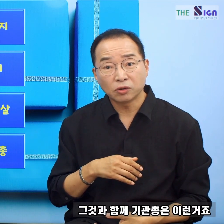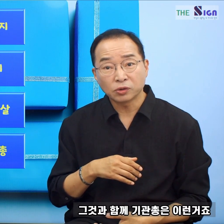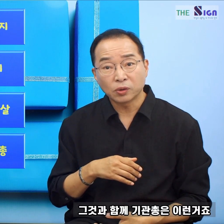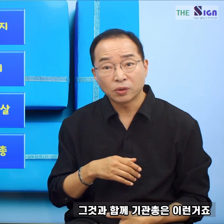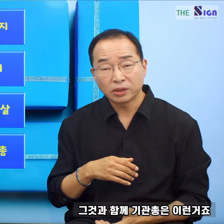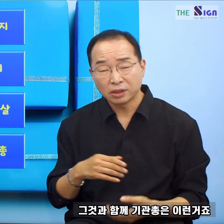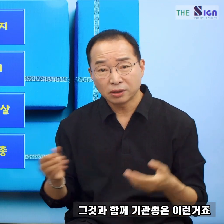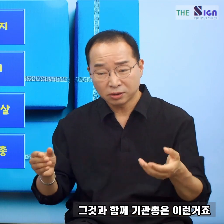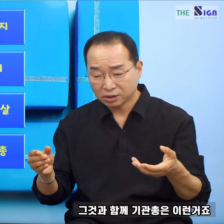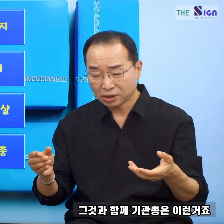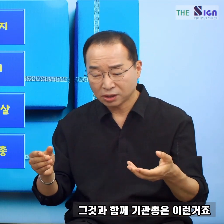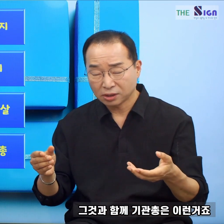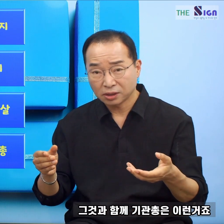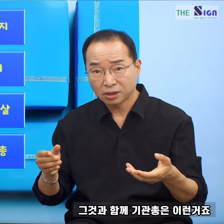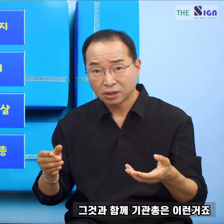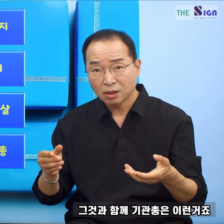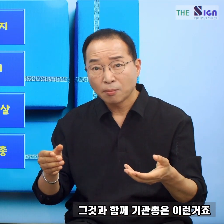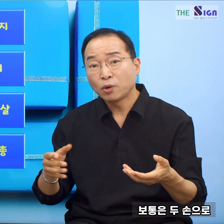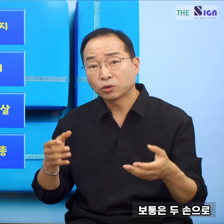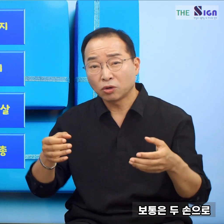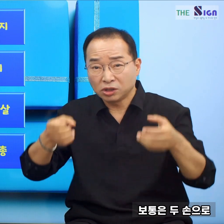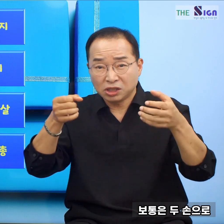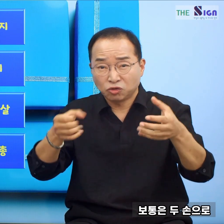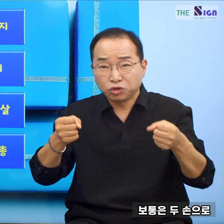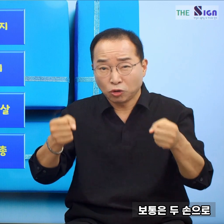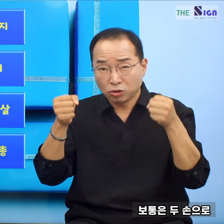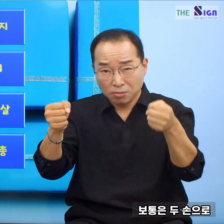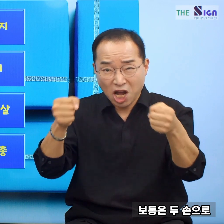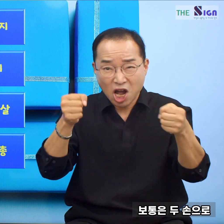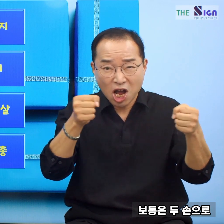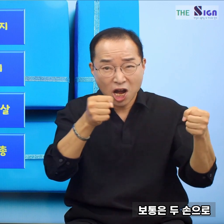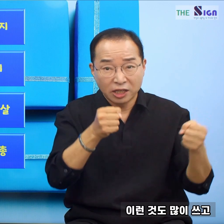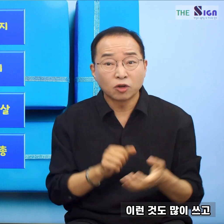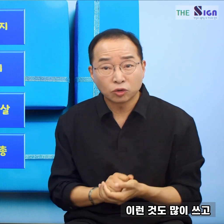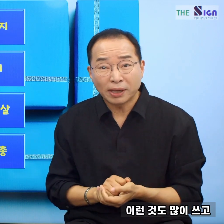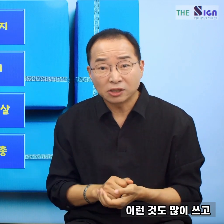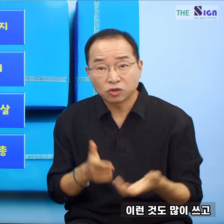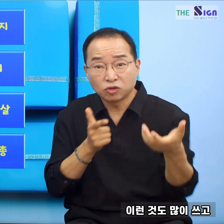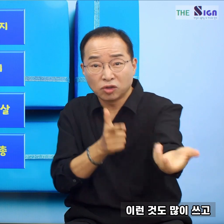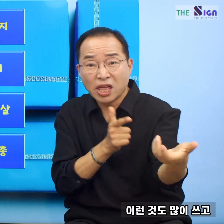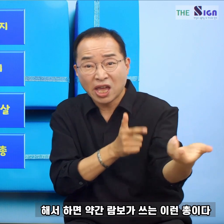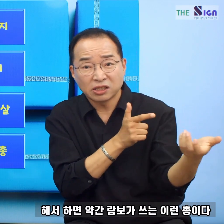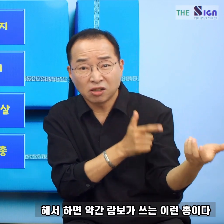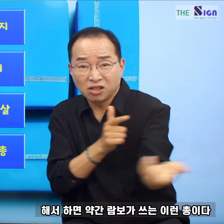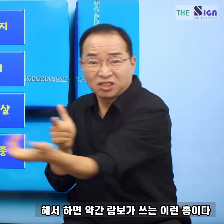거죠. 이제 보통은 이제 두 손으로 이런 것도 많이 쓰고 해서